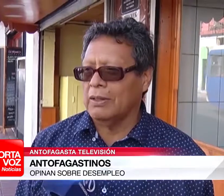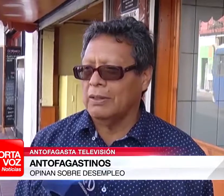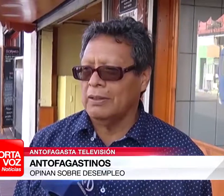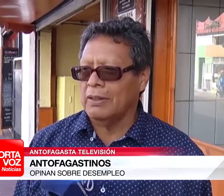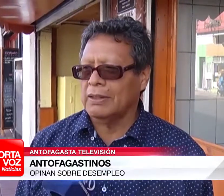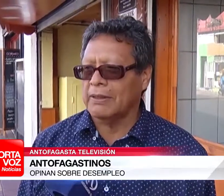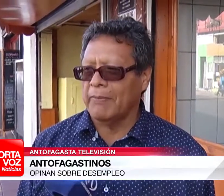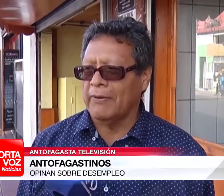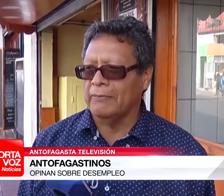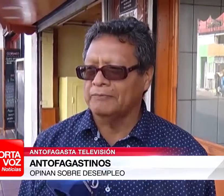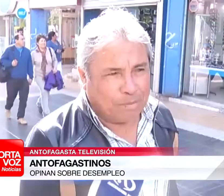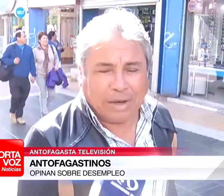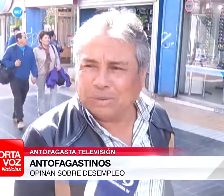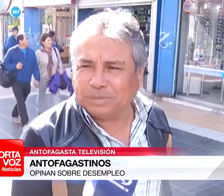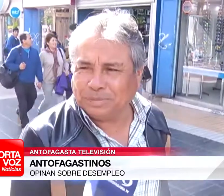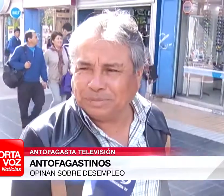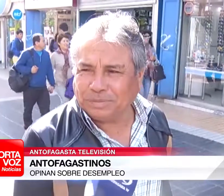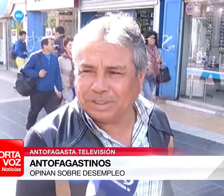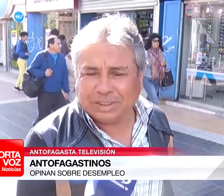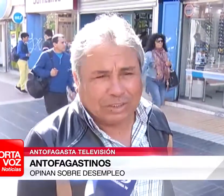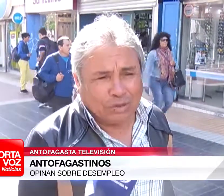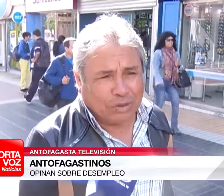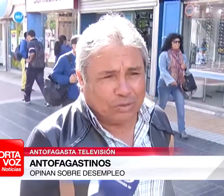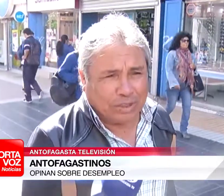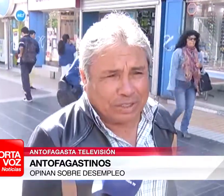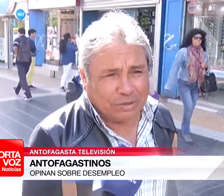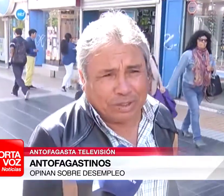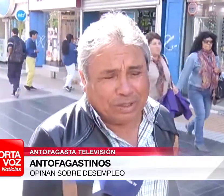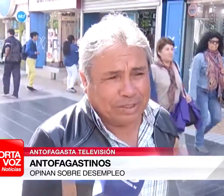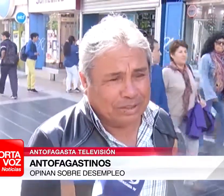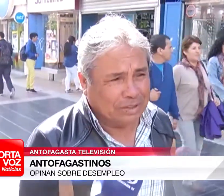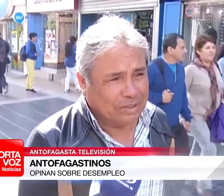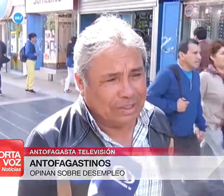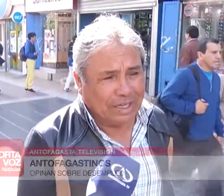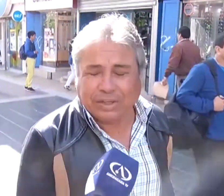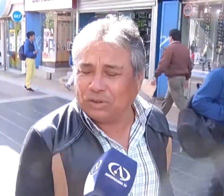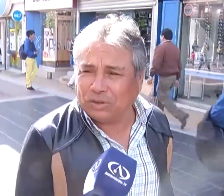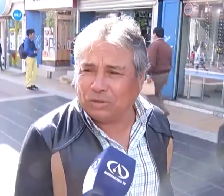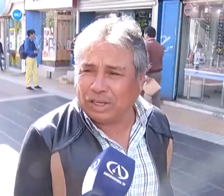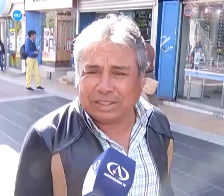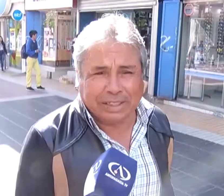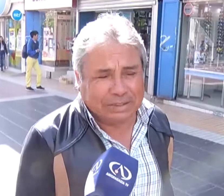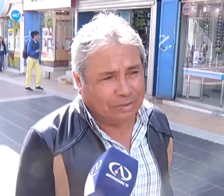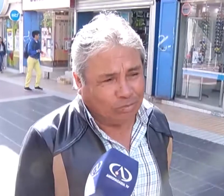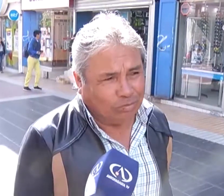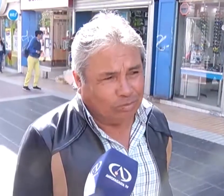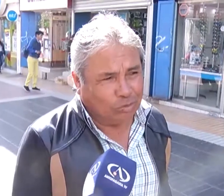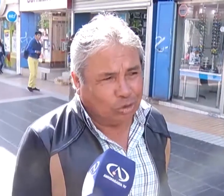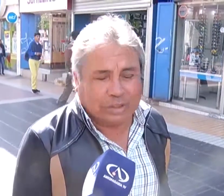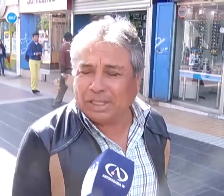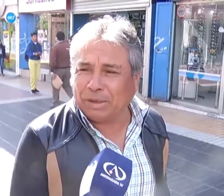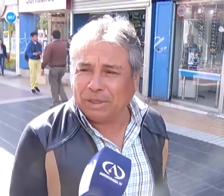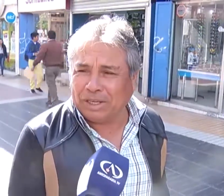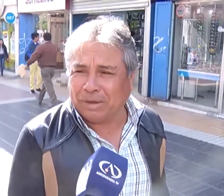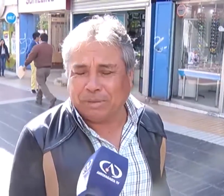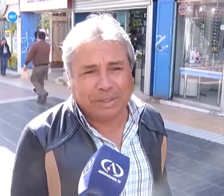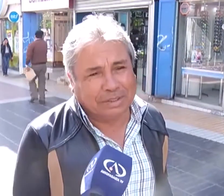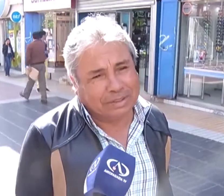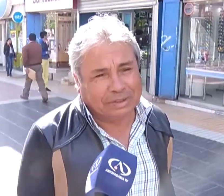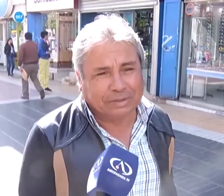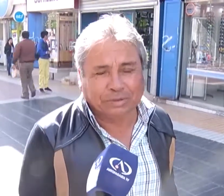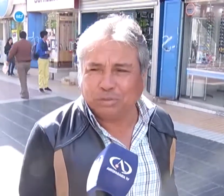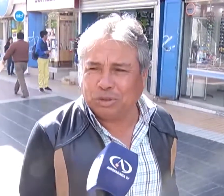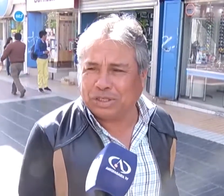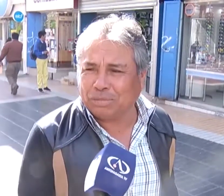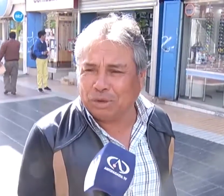aumentado el desempleo. Malo, siendo Antofagasta la región de Antofagasta con tanta minería, me